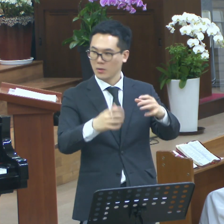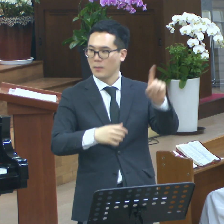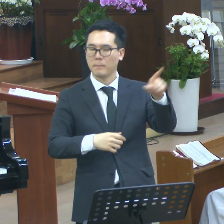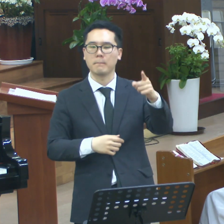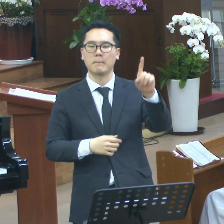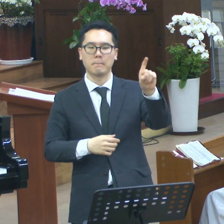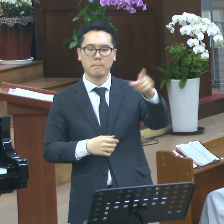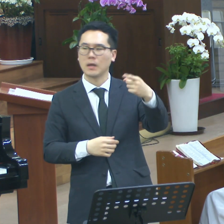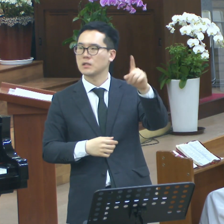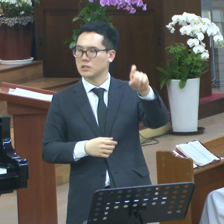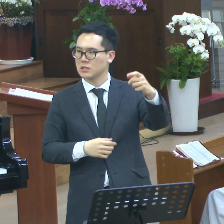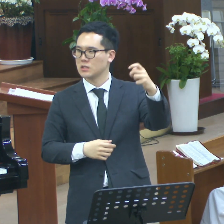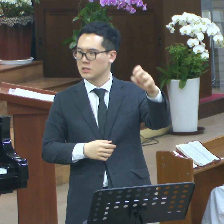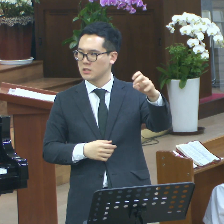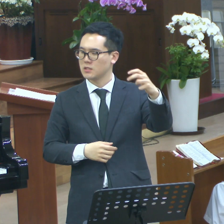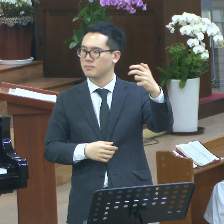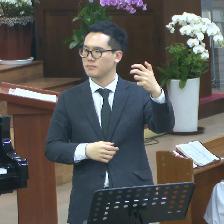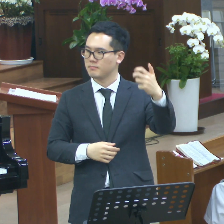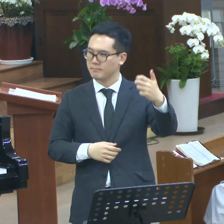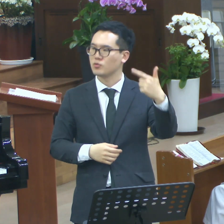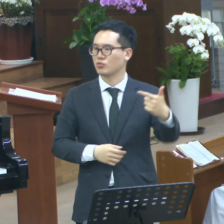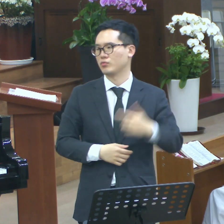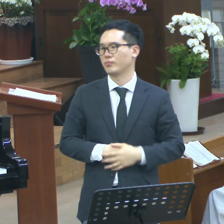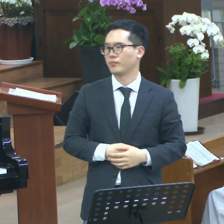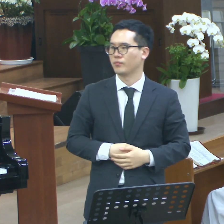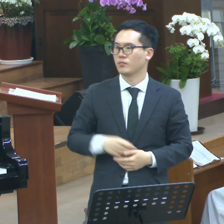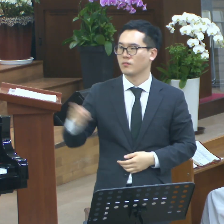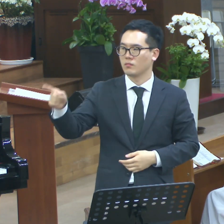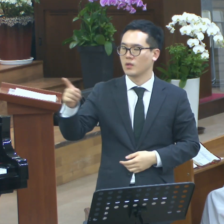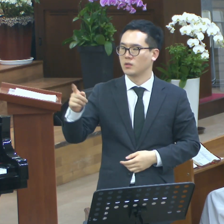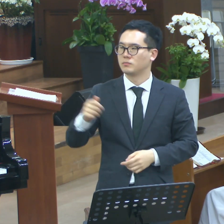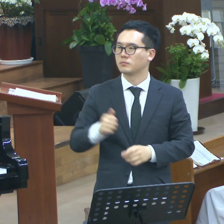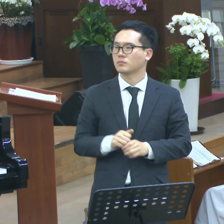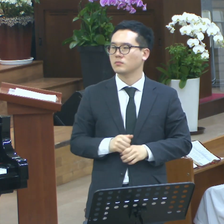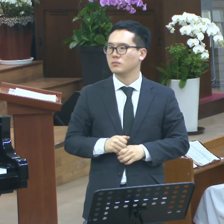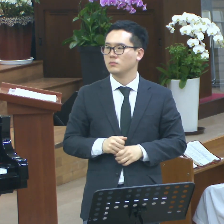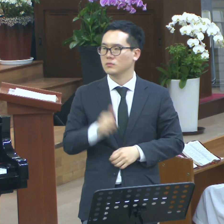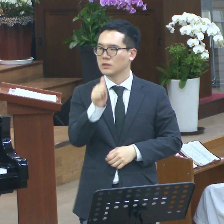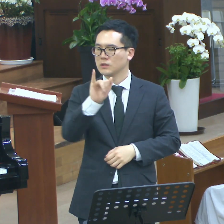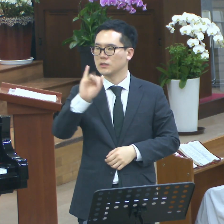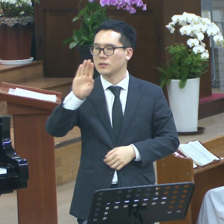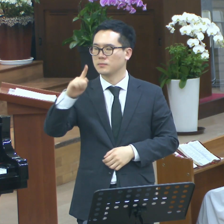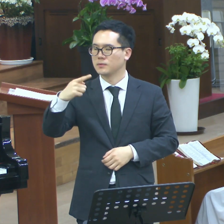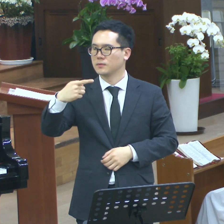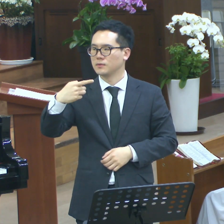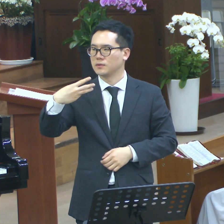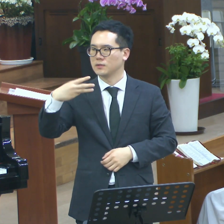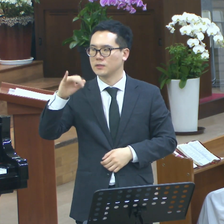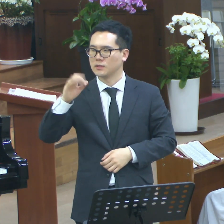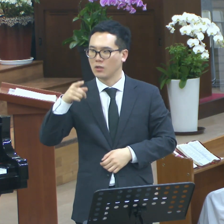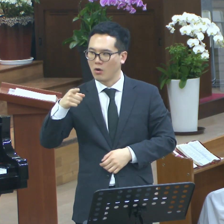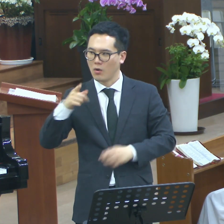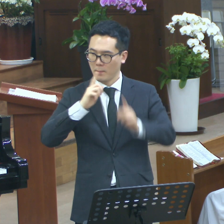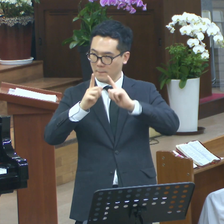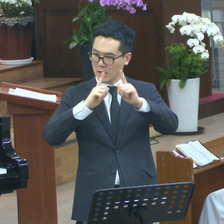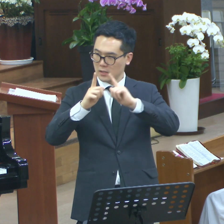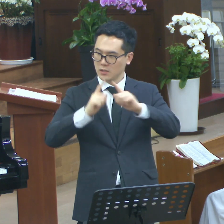사진이 있는데 히브리 알파벳은 22개로 돼 있어요. 그래서 1절부터 8절까지는